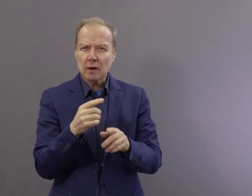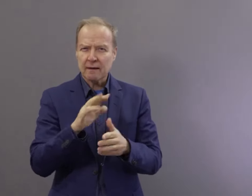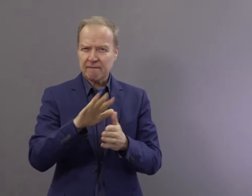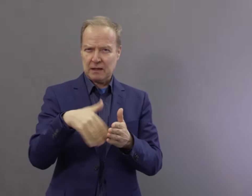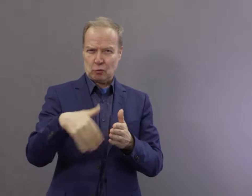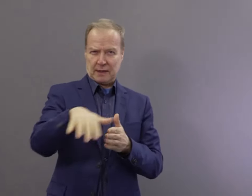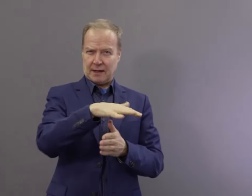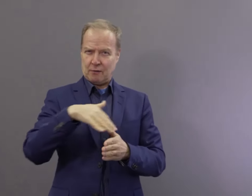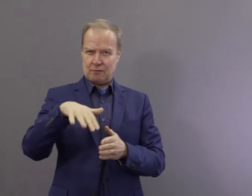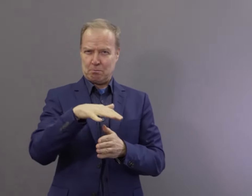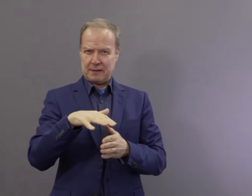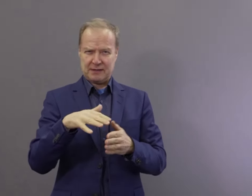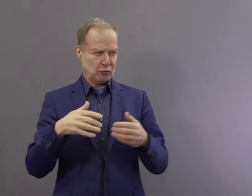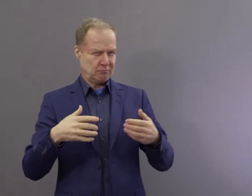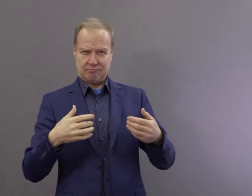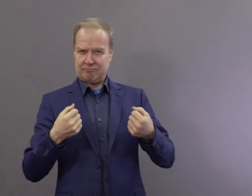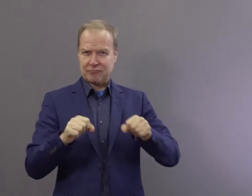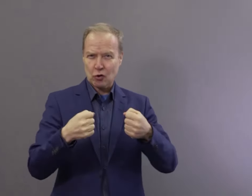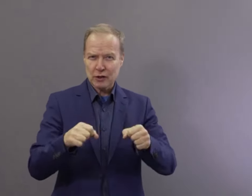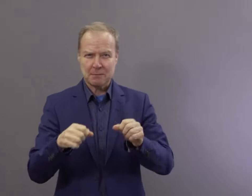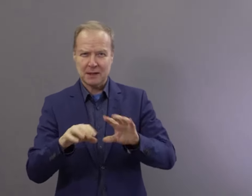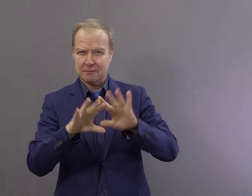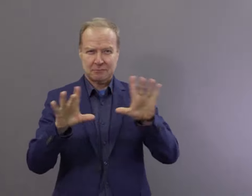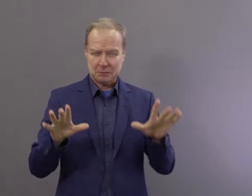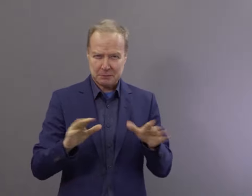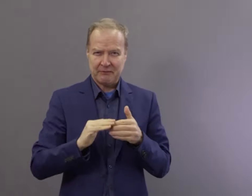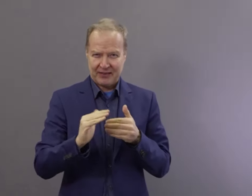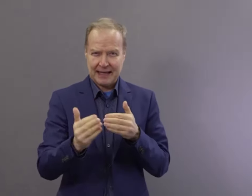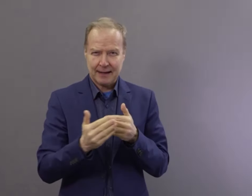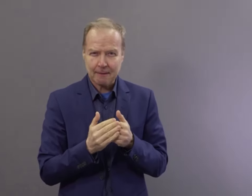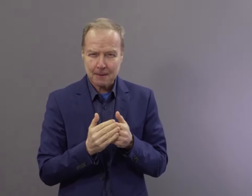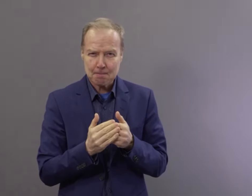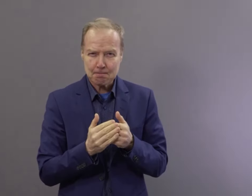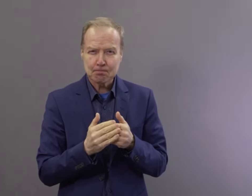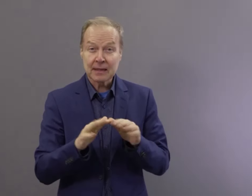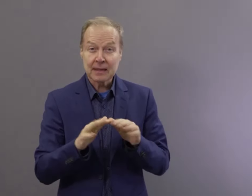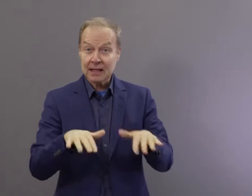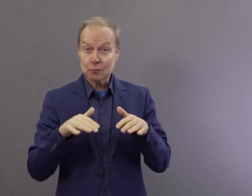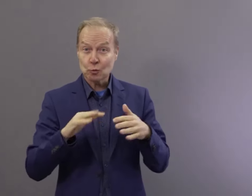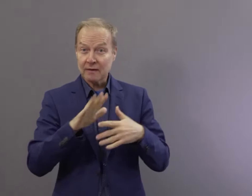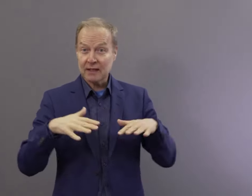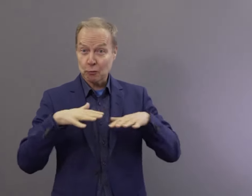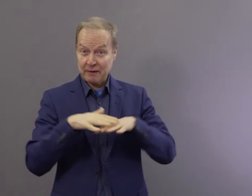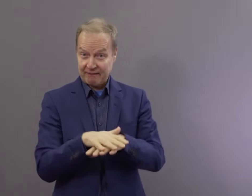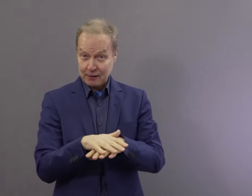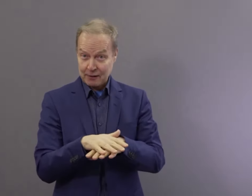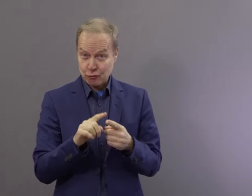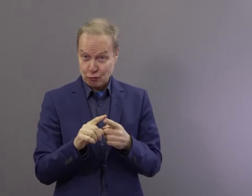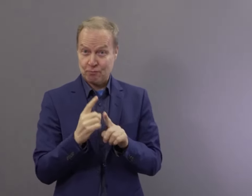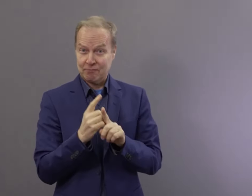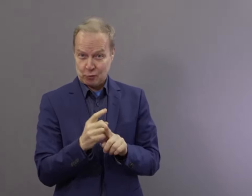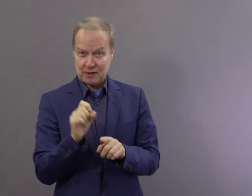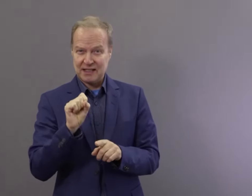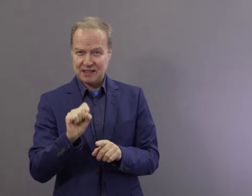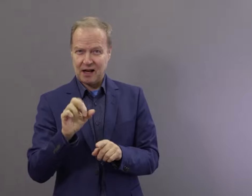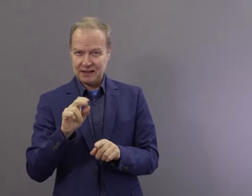Ja jotenkin, kun mä katsoin, mä peilasin tämän kautta, että ketä kaikkea mukana tässä toiminnassa